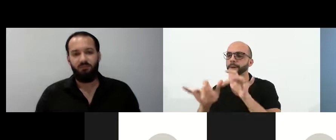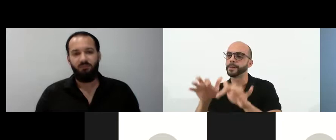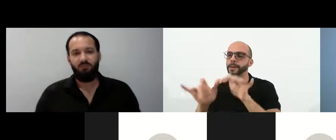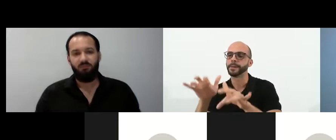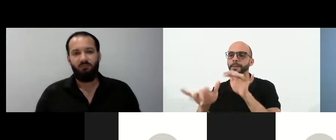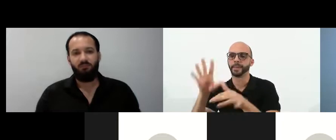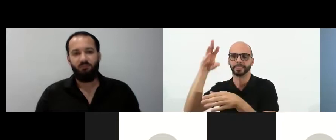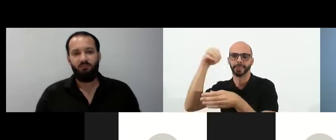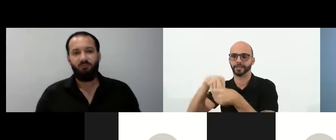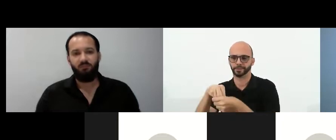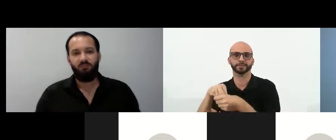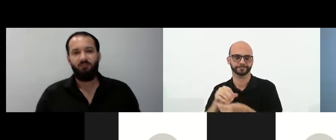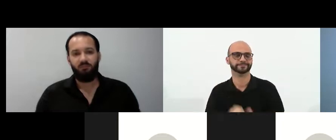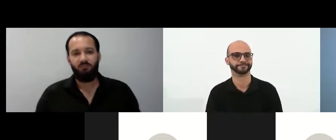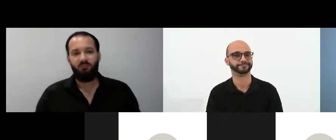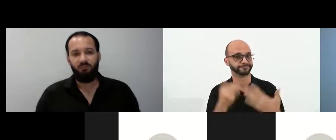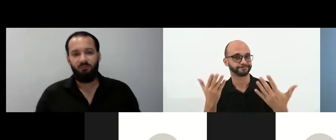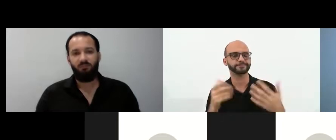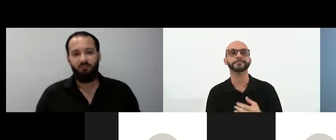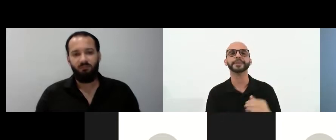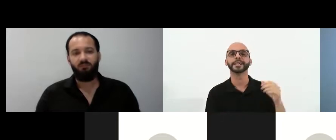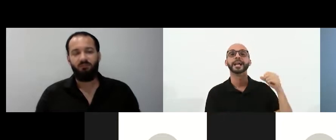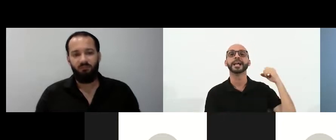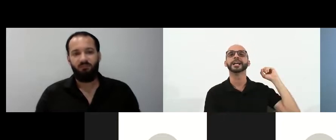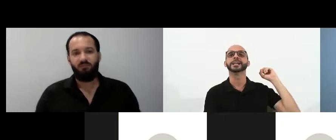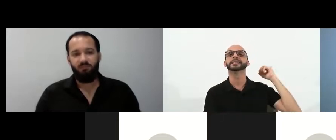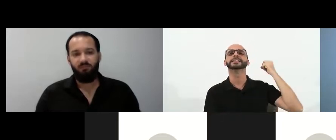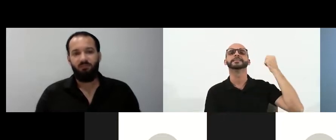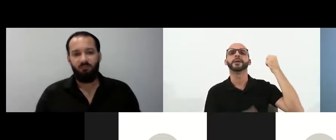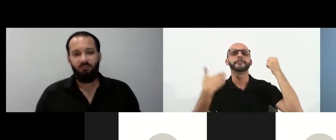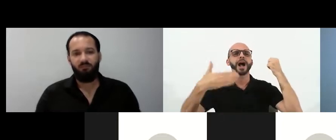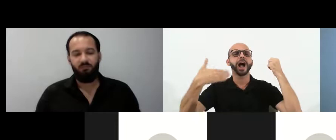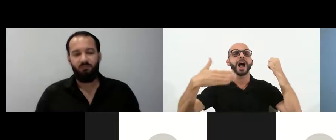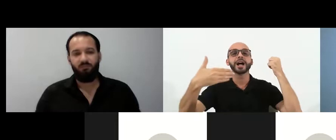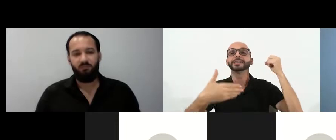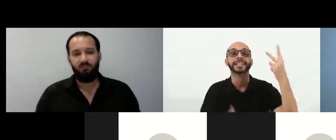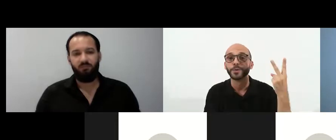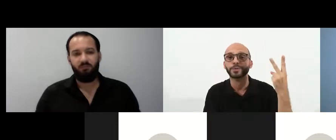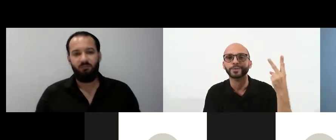essa tecnologia hoje em dia com o uso dos computadores.